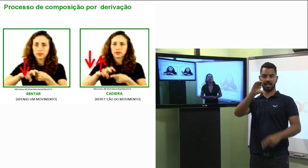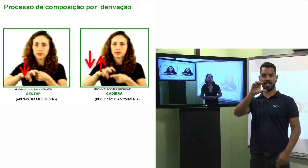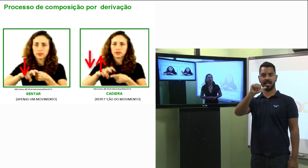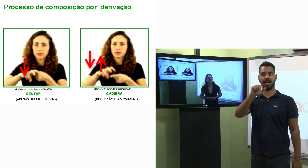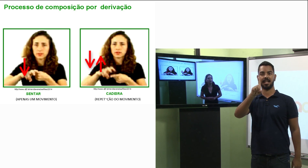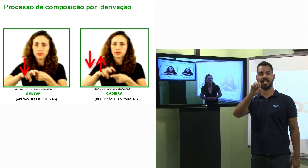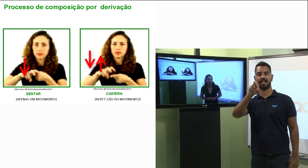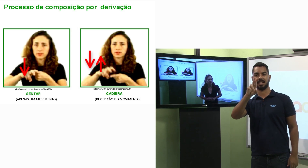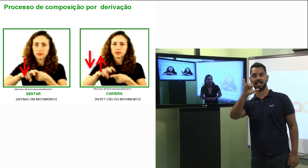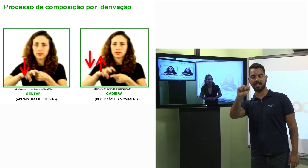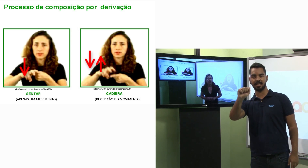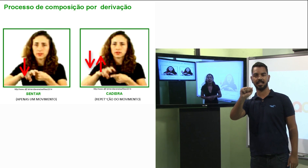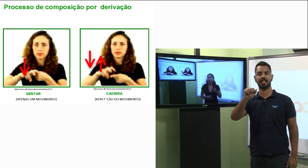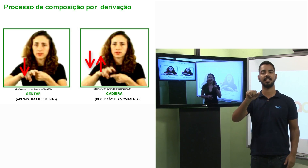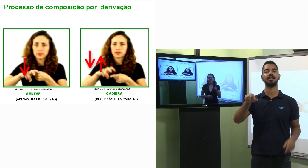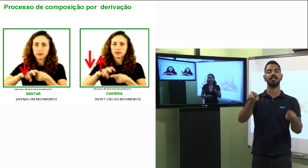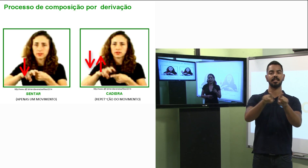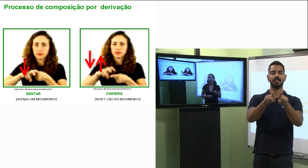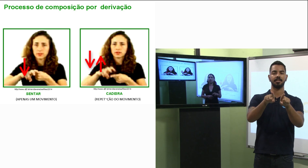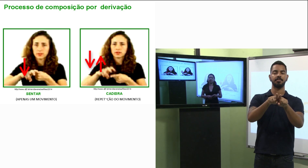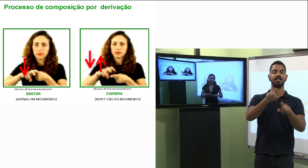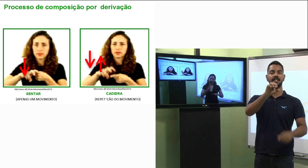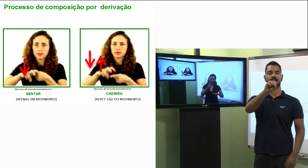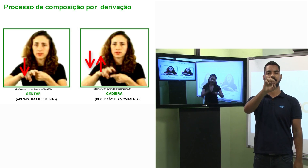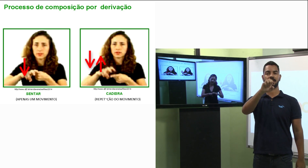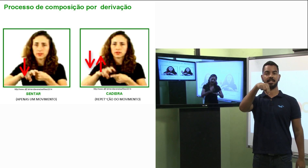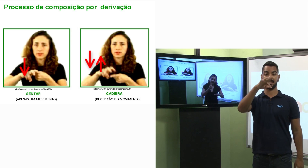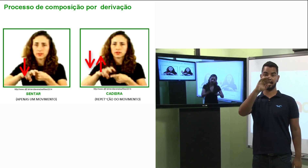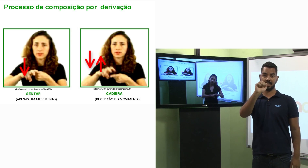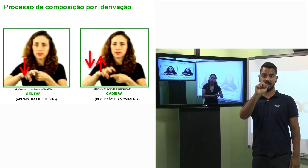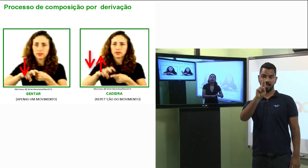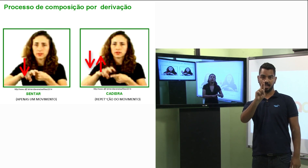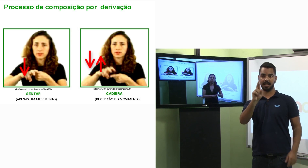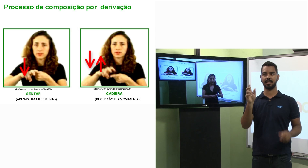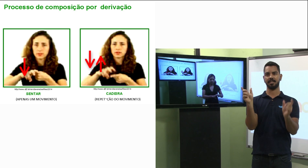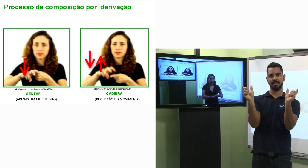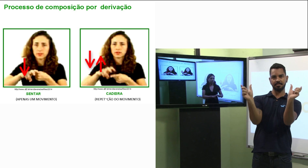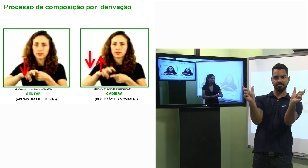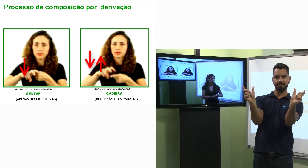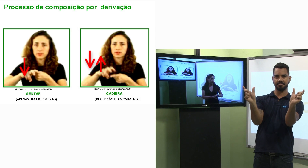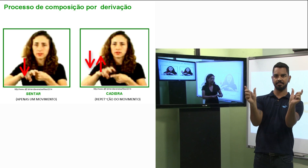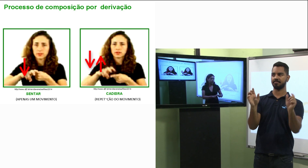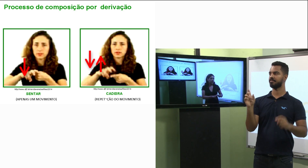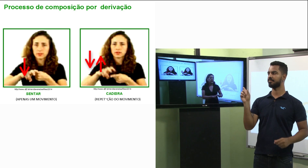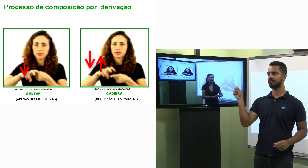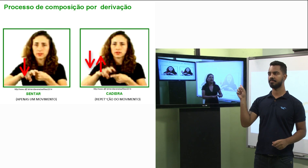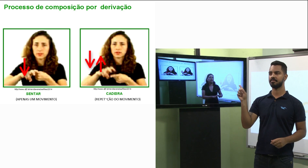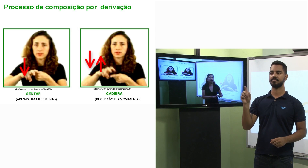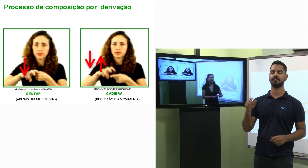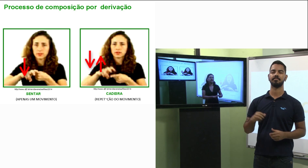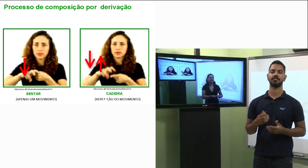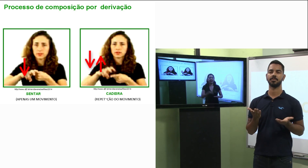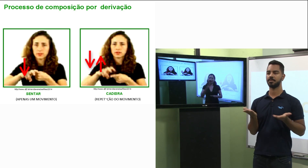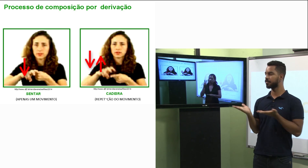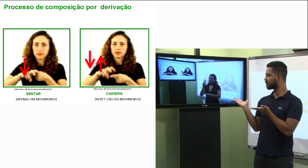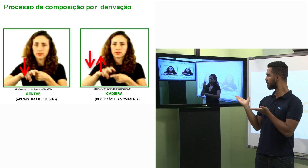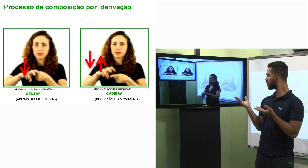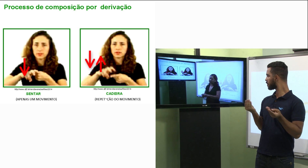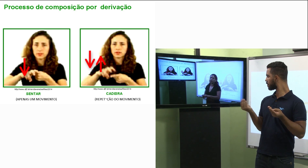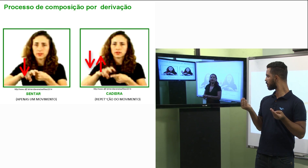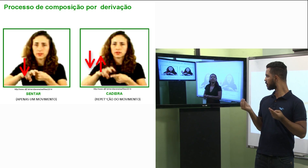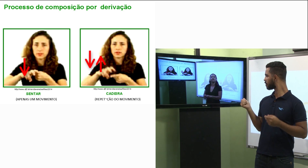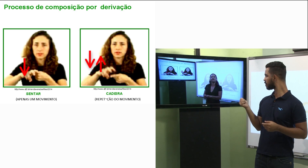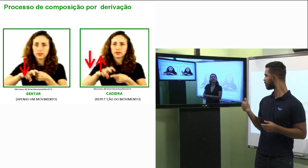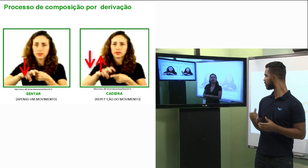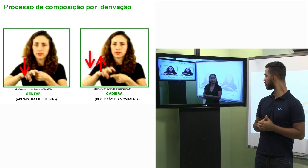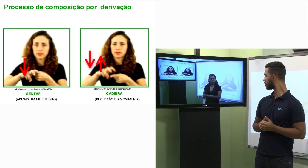é no tocante ao parâmetro do movimento. Para a cadeira, nós temos a repetição do movimento, correto? E na palavra sentar,